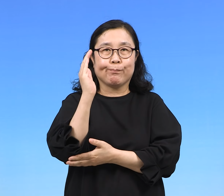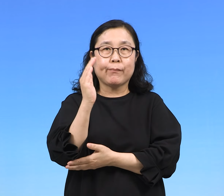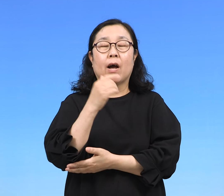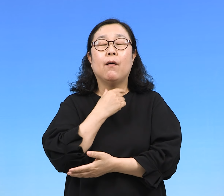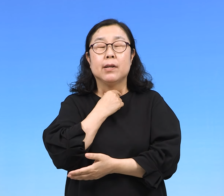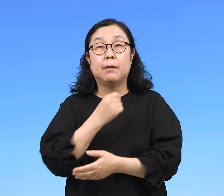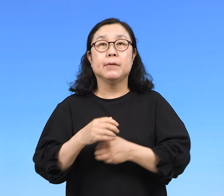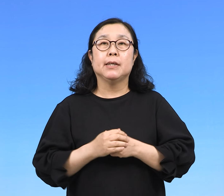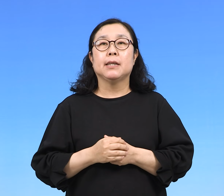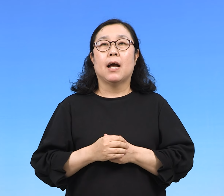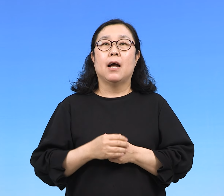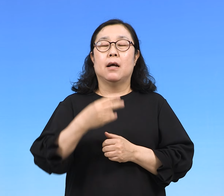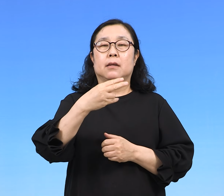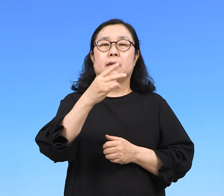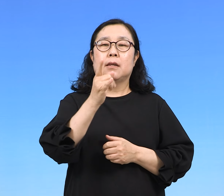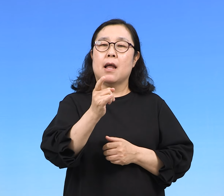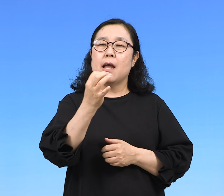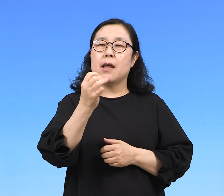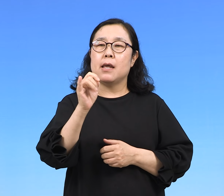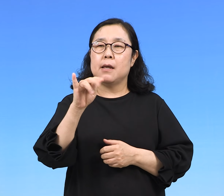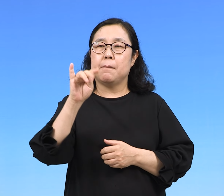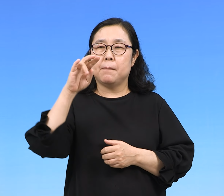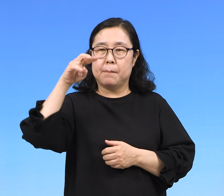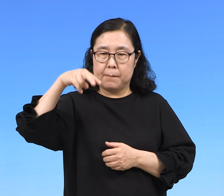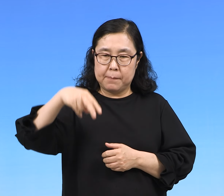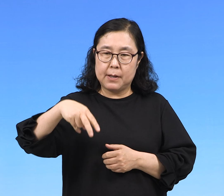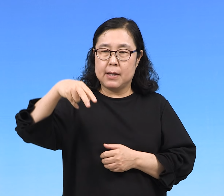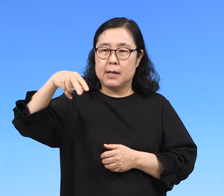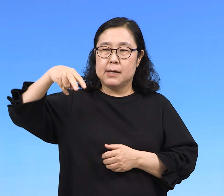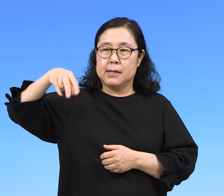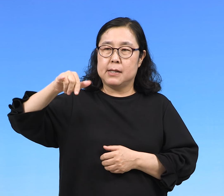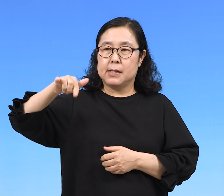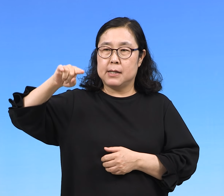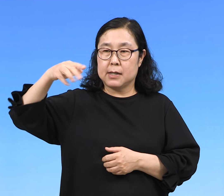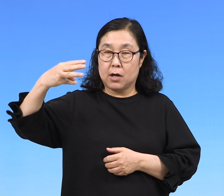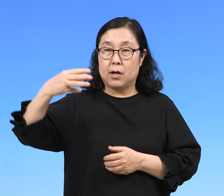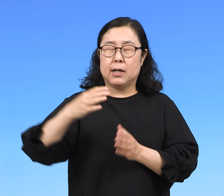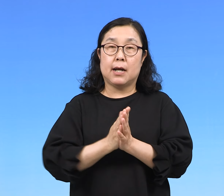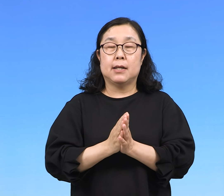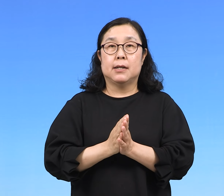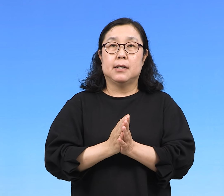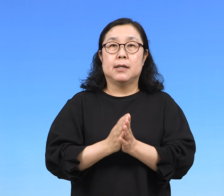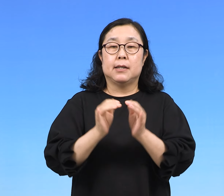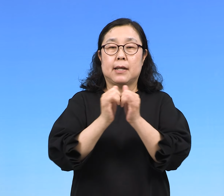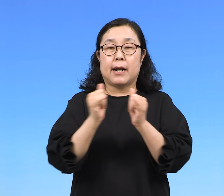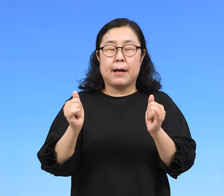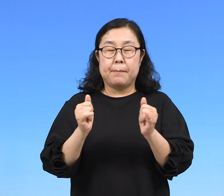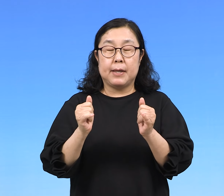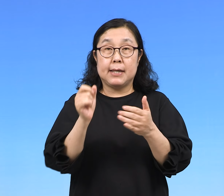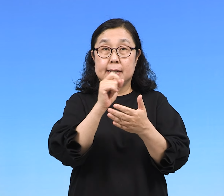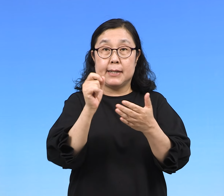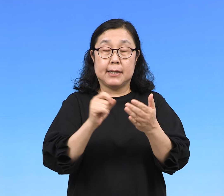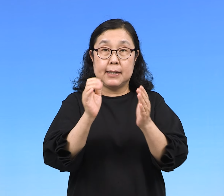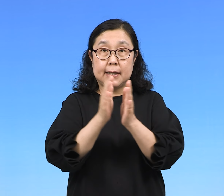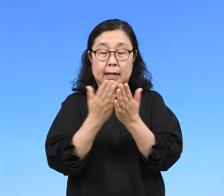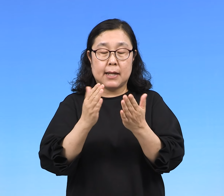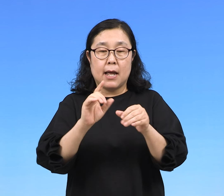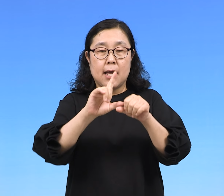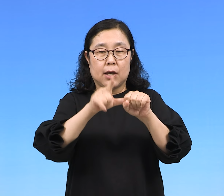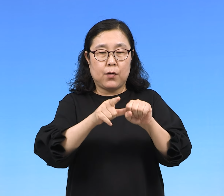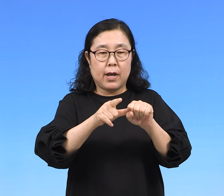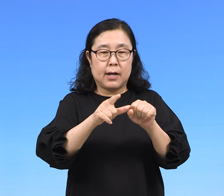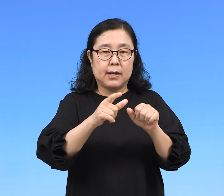하는데요. 데이빗 시벌이라고 하는 심리학자가 쓴 책입니다. 기회를 잡는 사람,